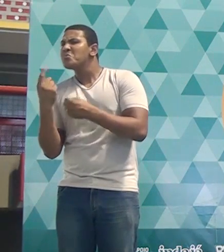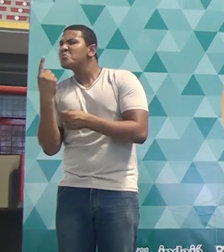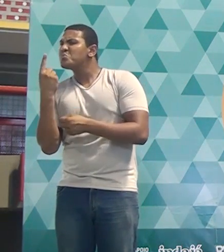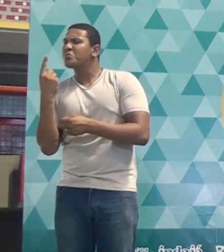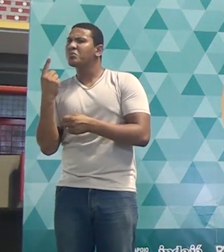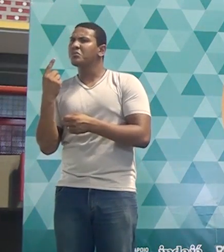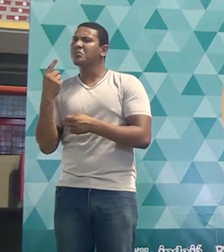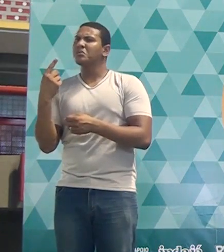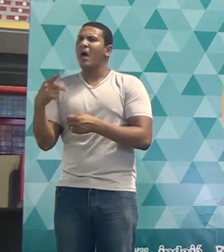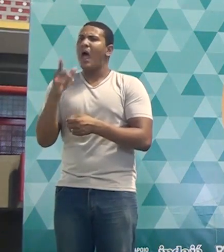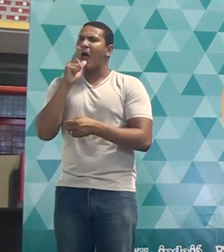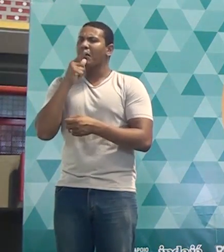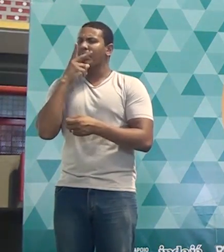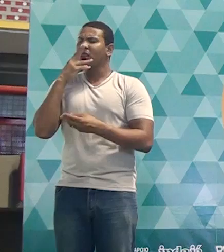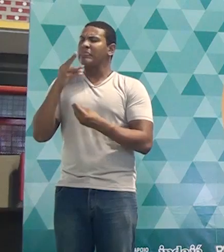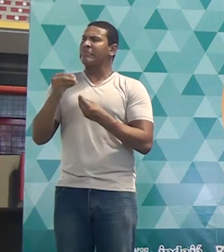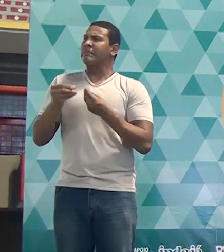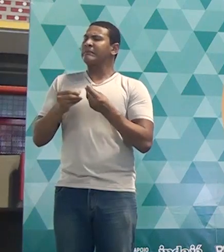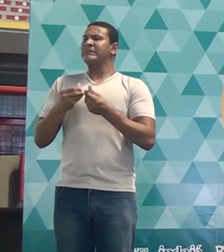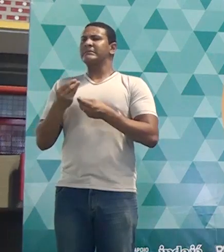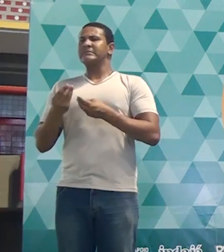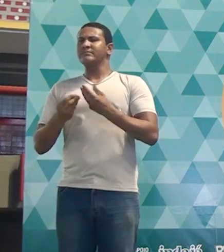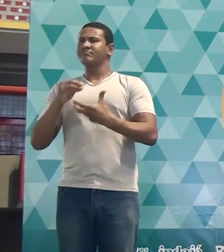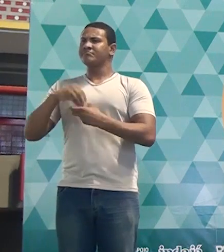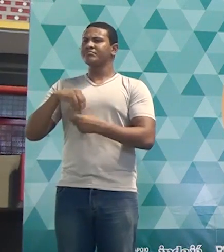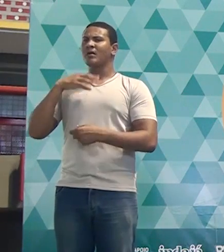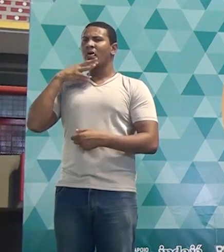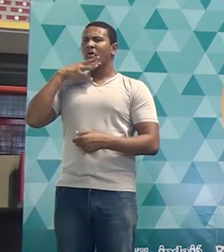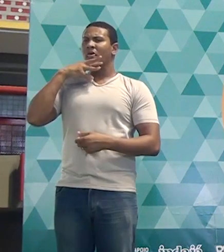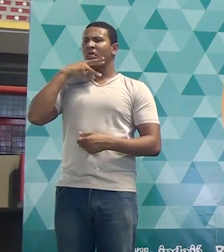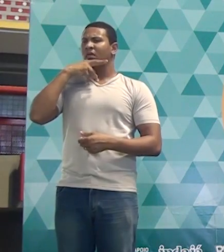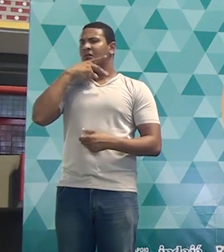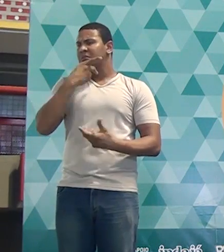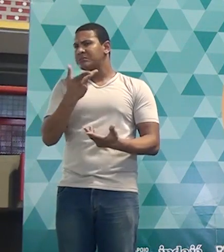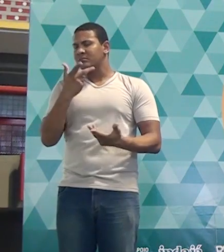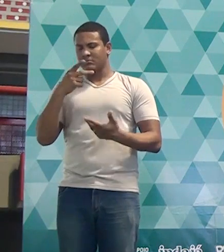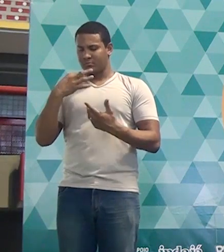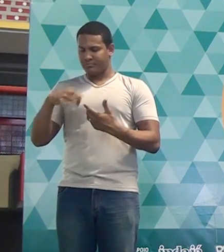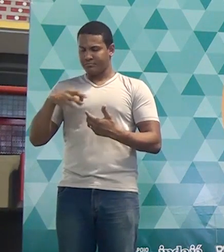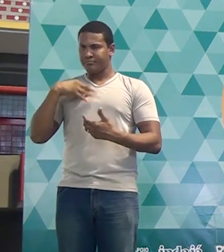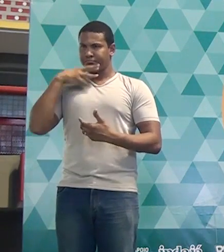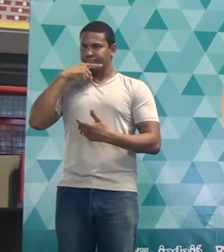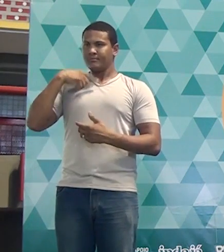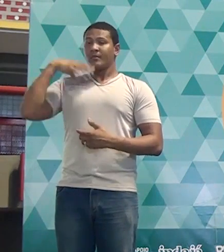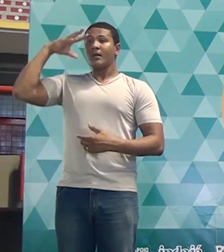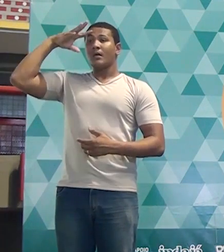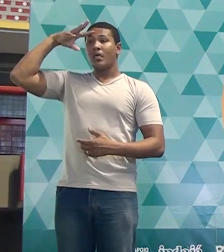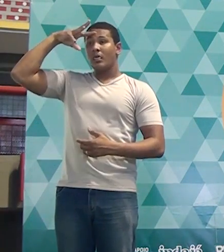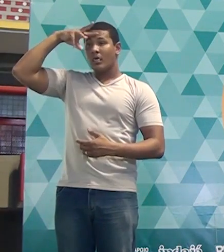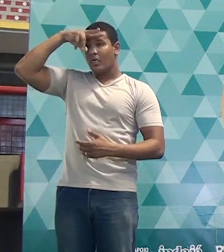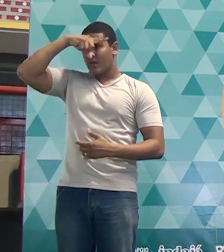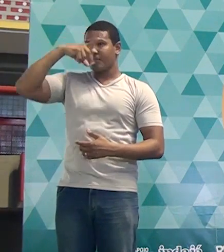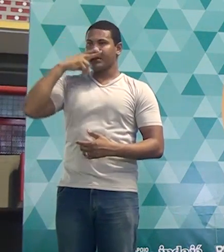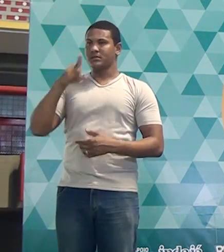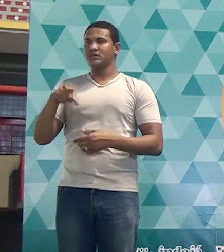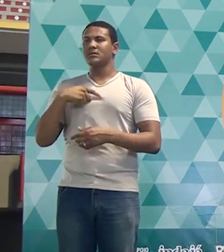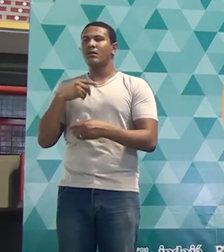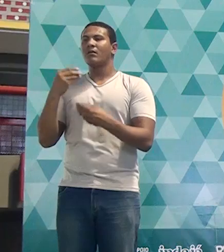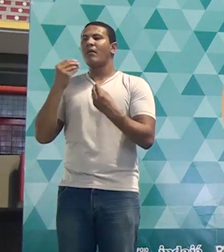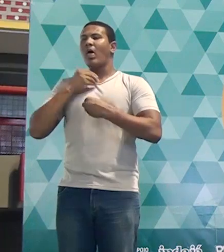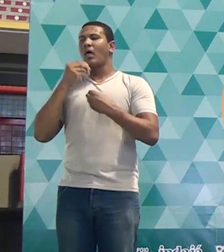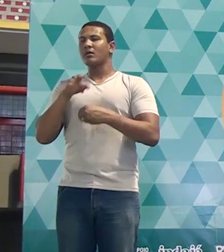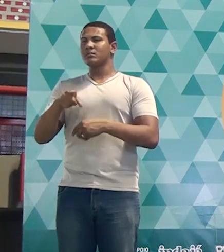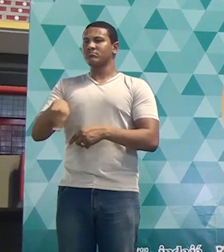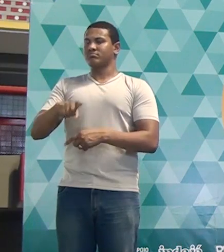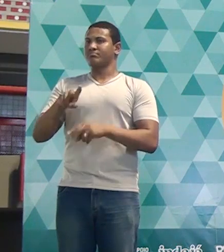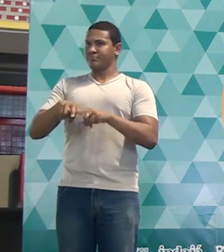dele foi de 1%. Ele vai conduzir mal a corrente, porque são poucos íons, ele é classificado como ácido fraco.